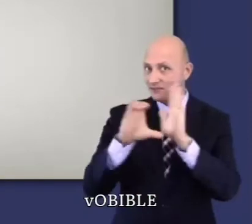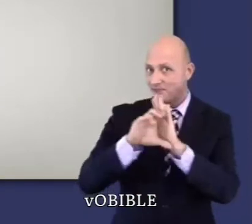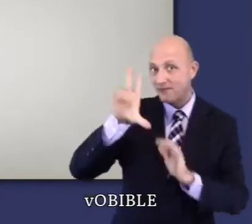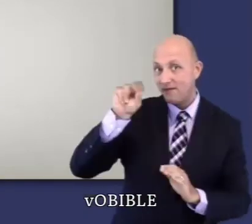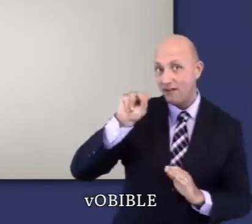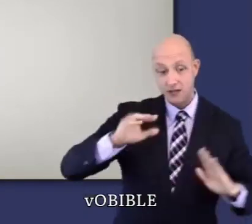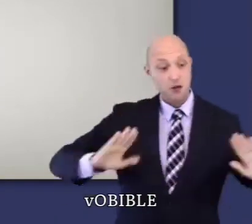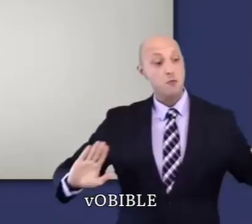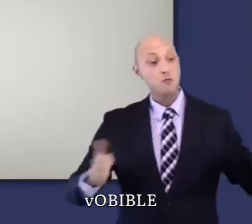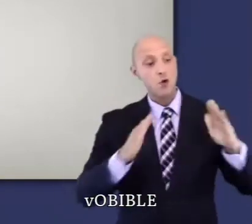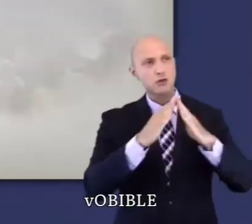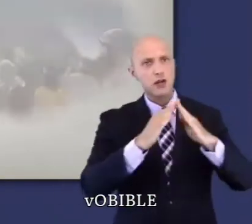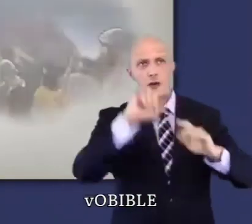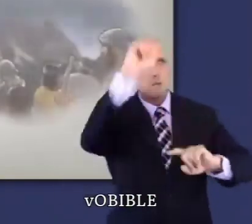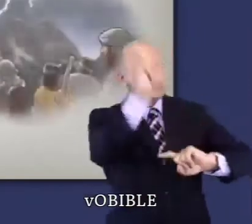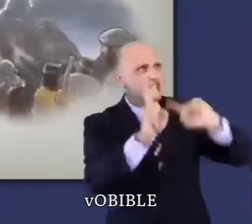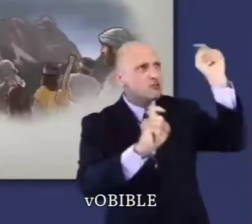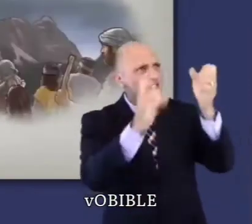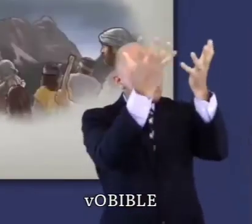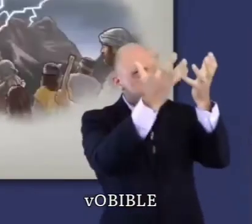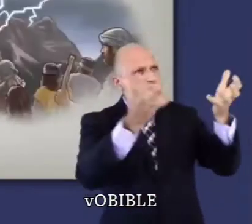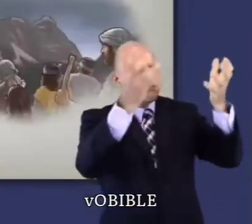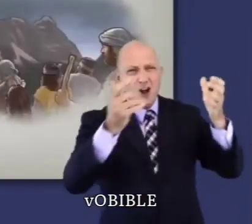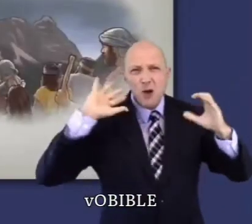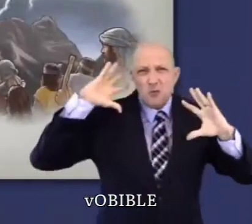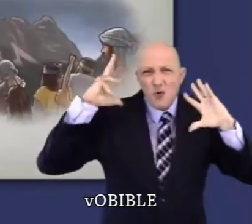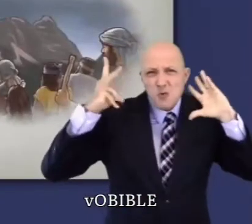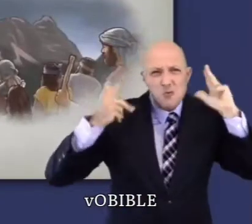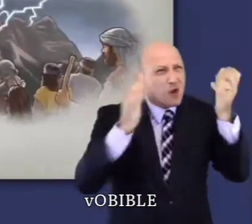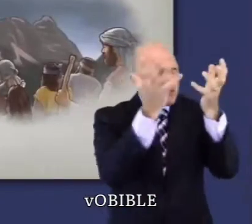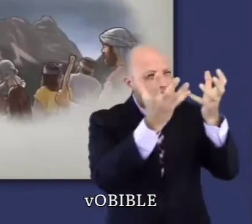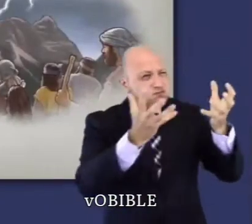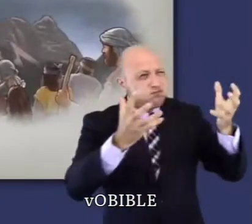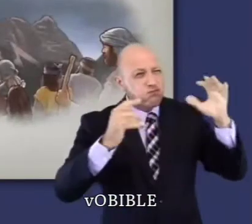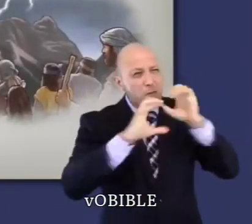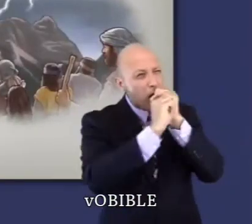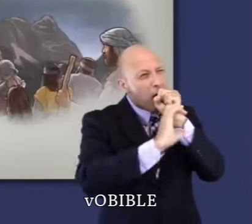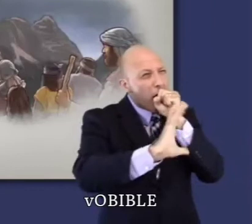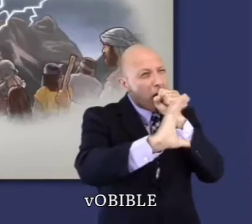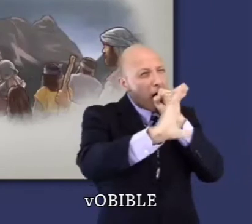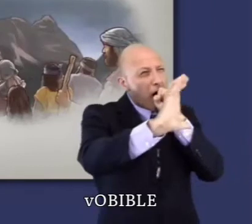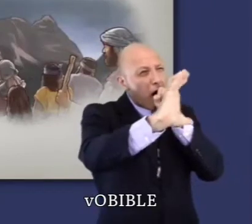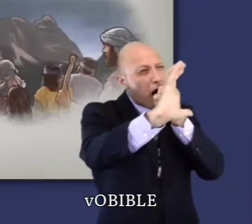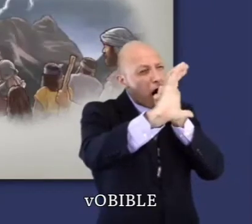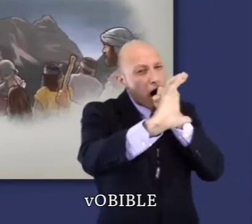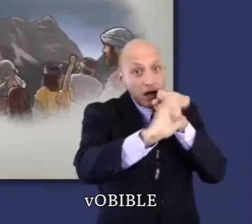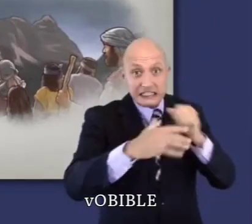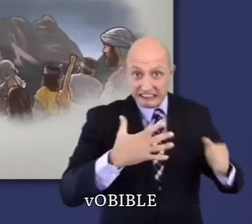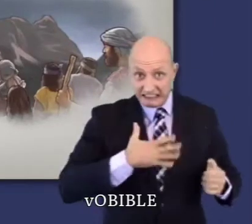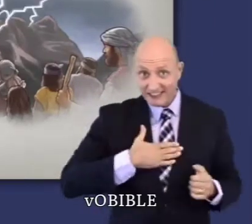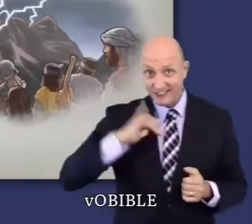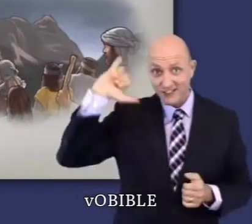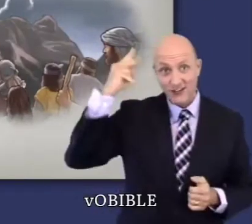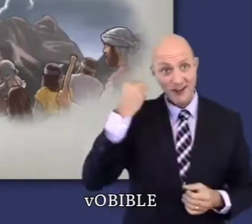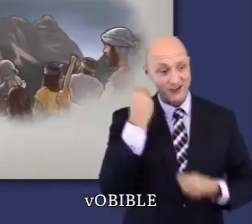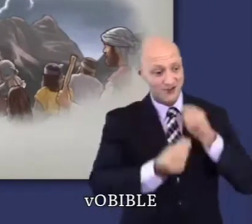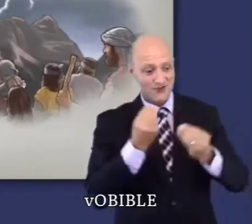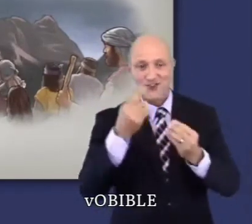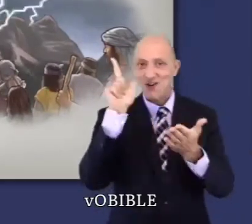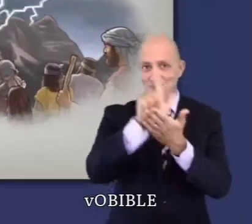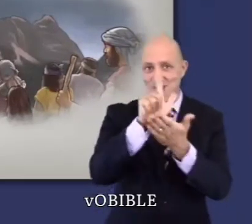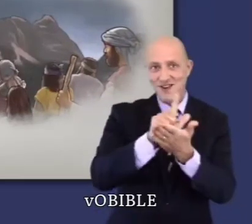Dans le chapitre 20, pendant que Dieu donne les 10 commandements à Moïse, le peuple entend le tonnerre et le son du cor, et il voit